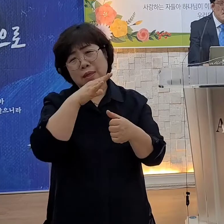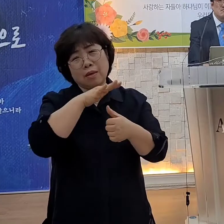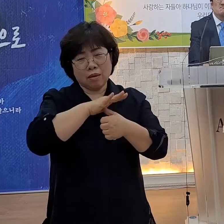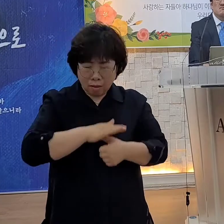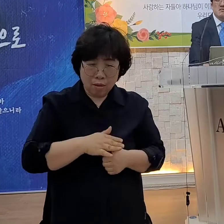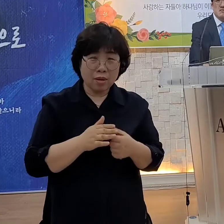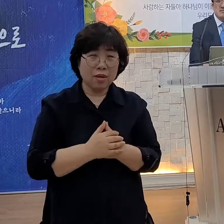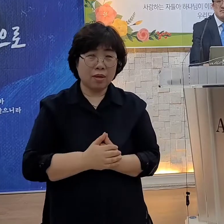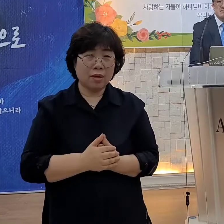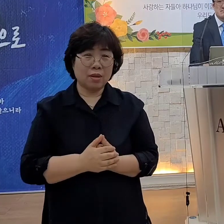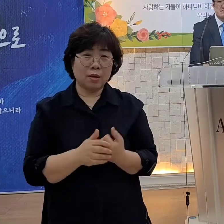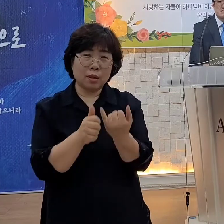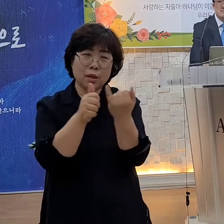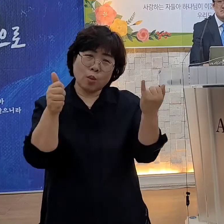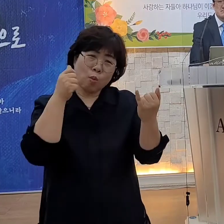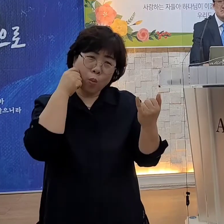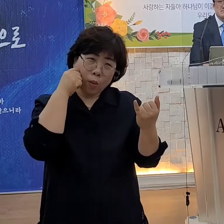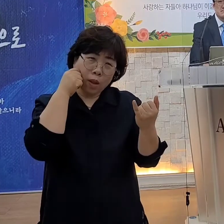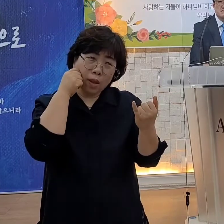헤어질 수 없어서.